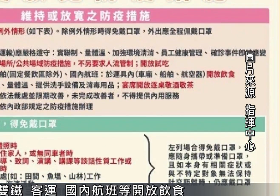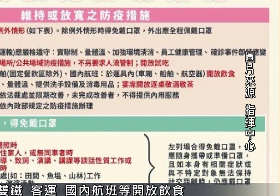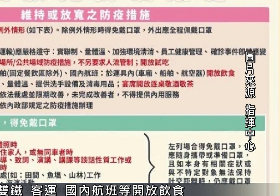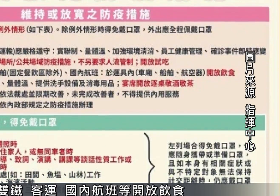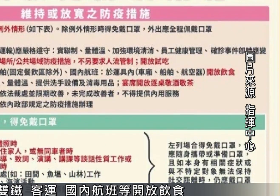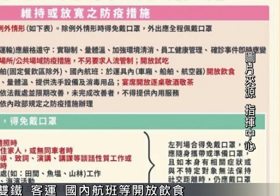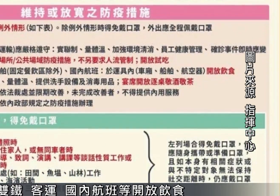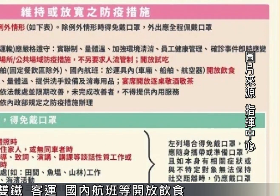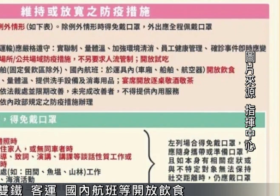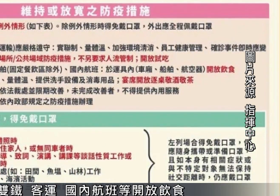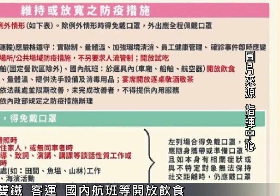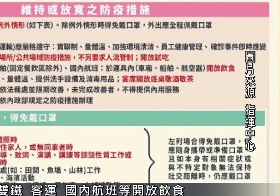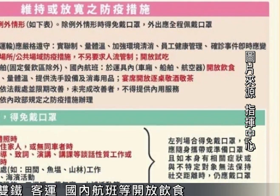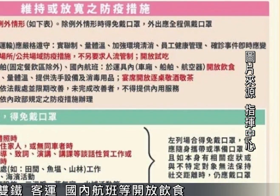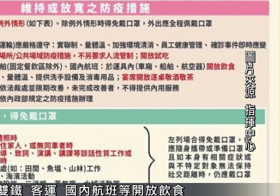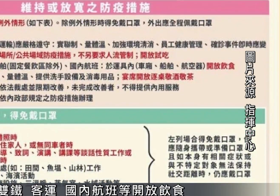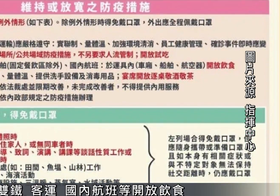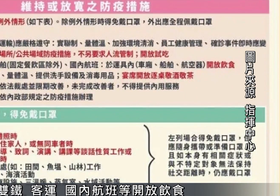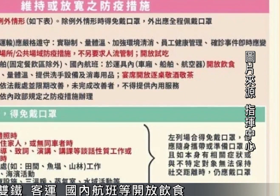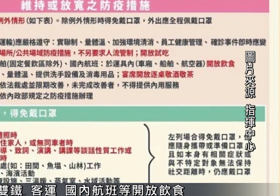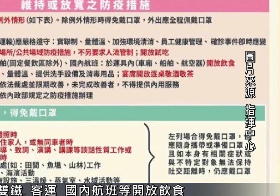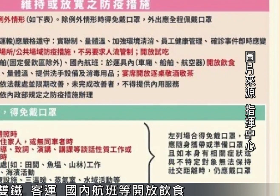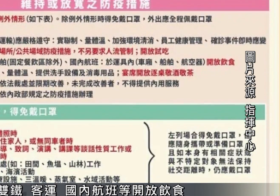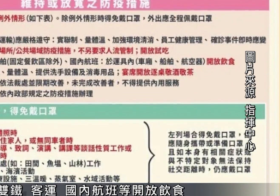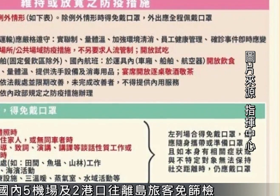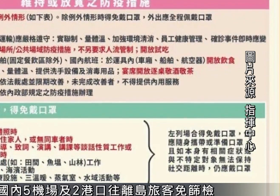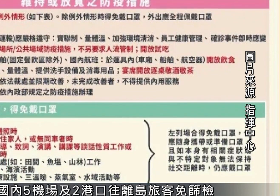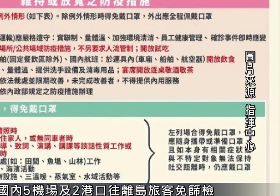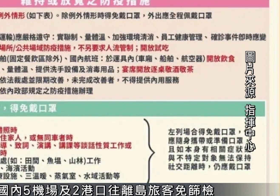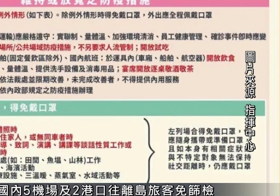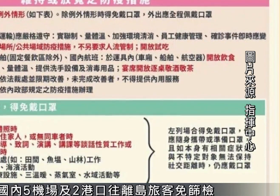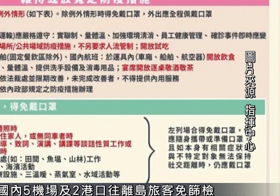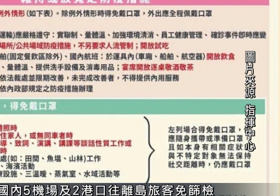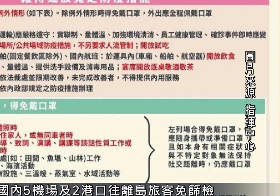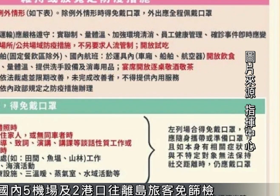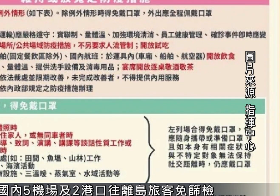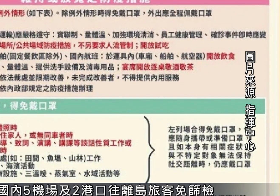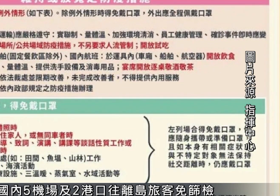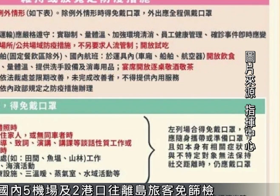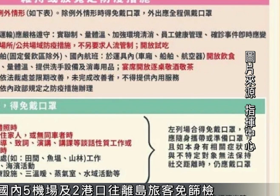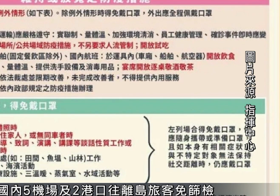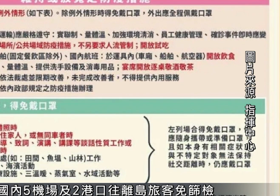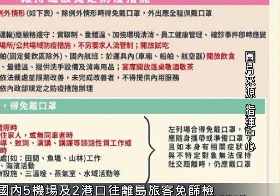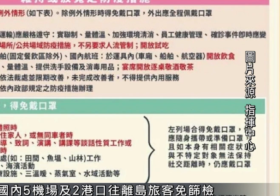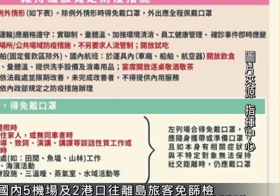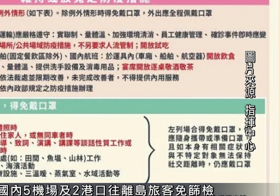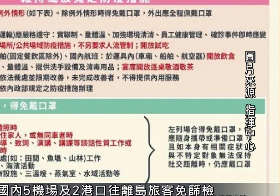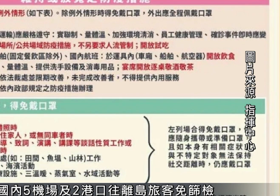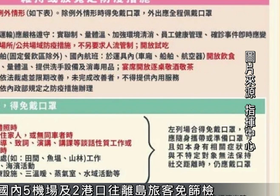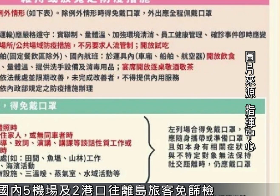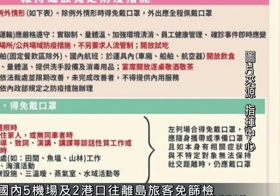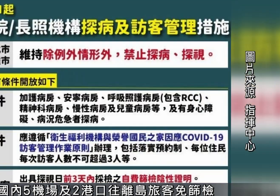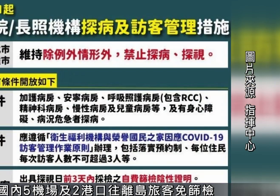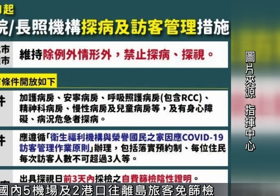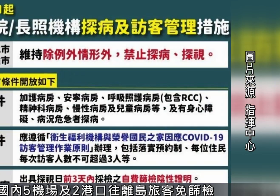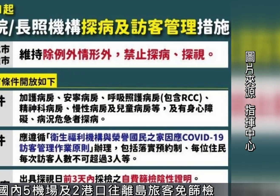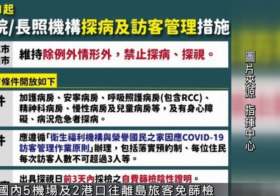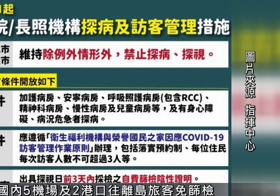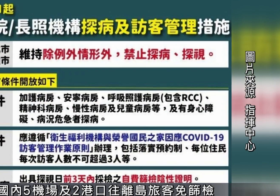食，宴席开放烛桌敬茶酒，国内5个机场及2个港口往离岛旅客免筛检，还有除了双